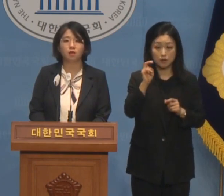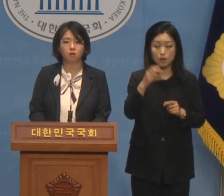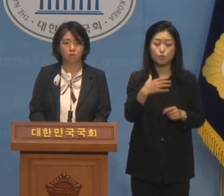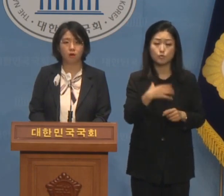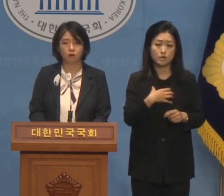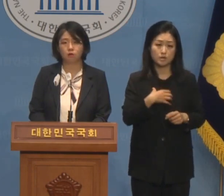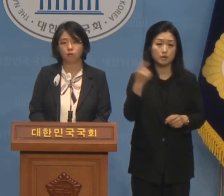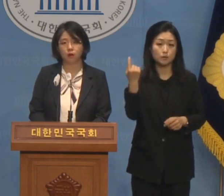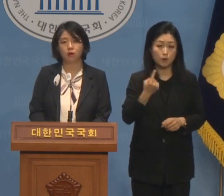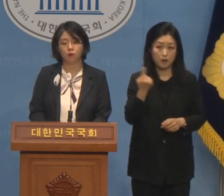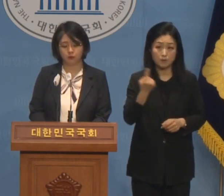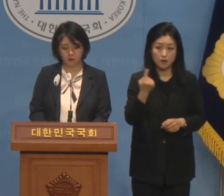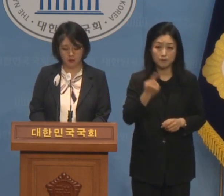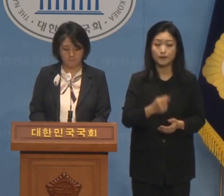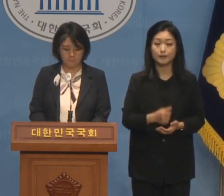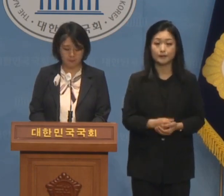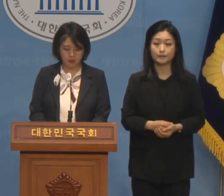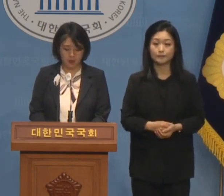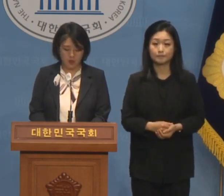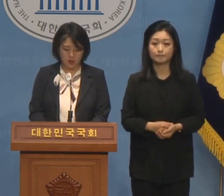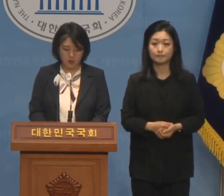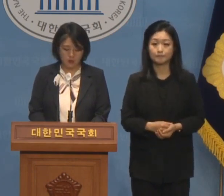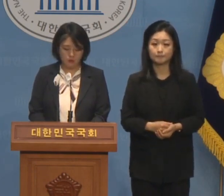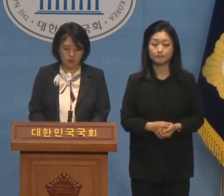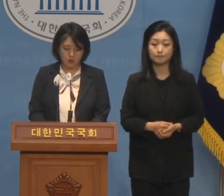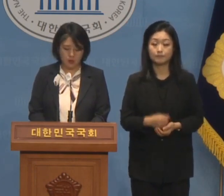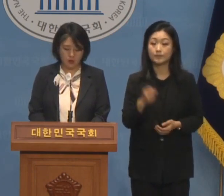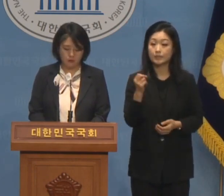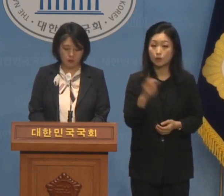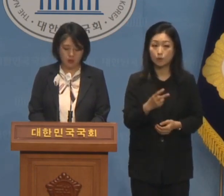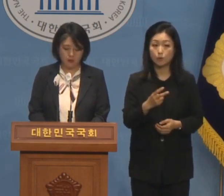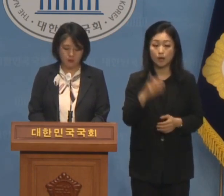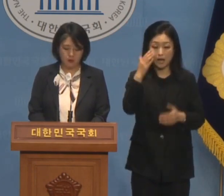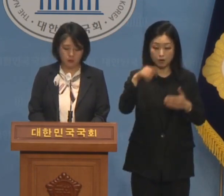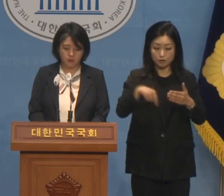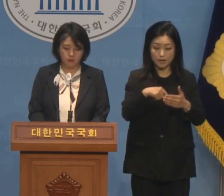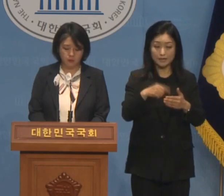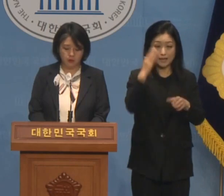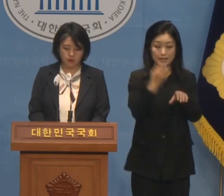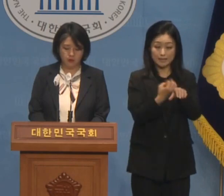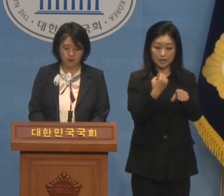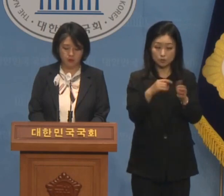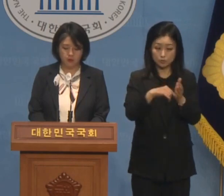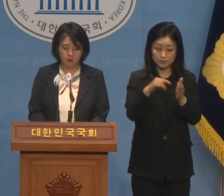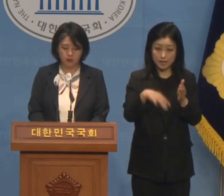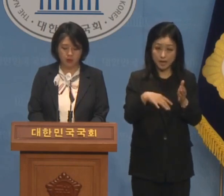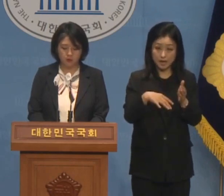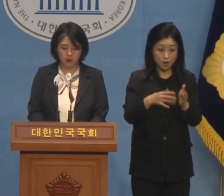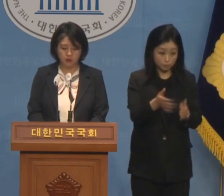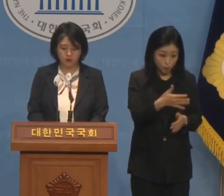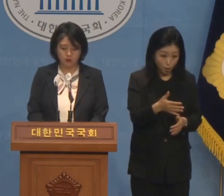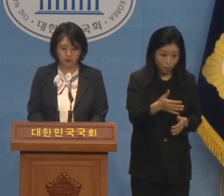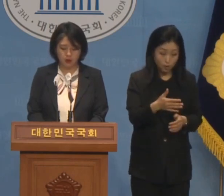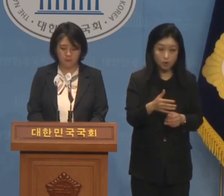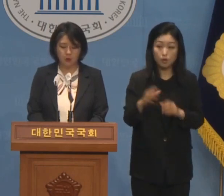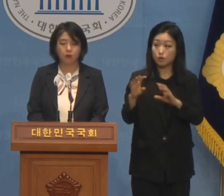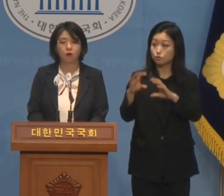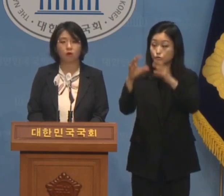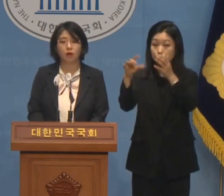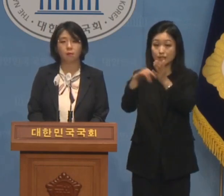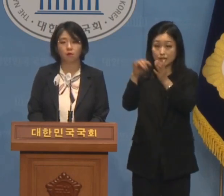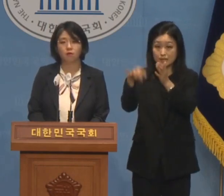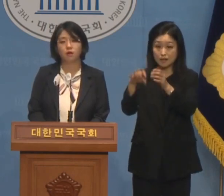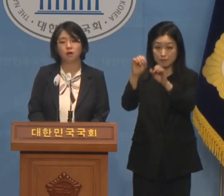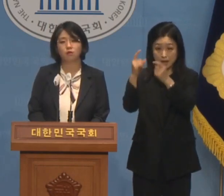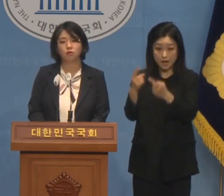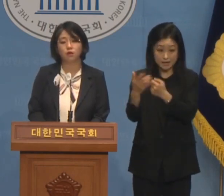위기에 직면할 수밖에 없습니다. 더군다나 국내 탄소세 도입이 불발되어서 글로벌 탄소 가격 제도를